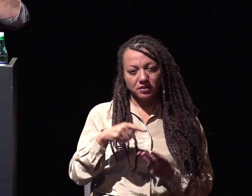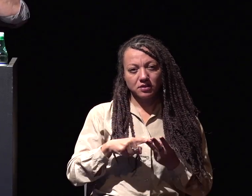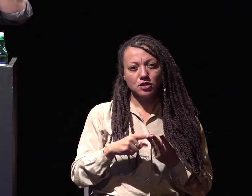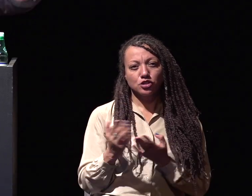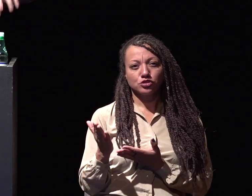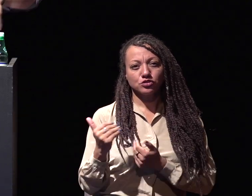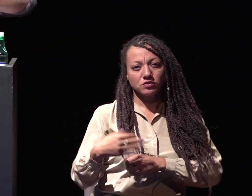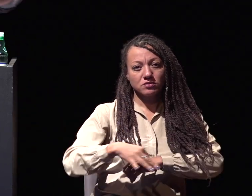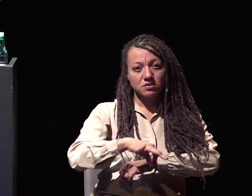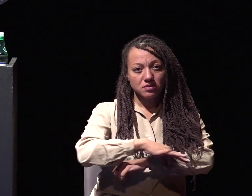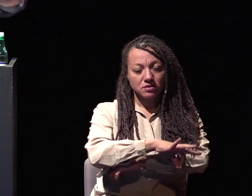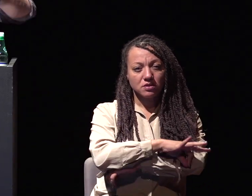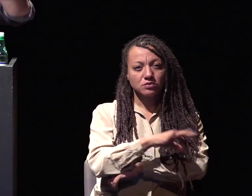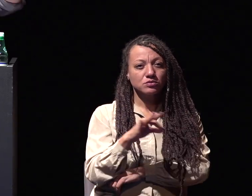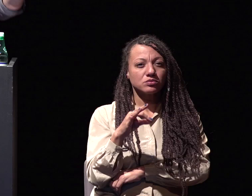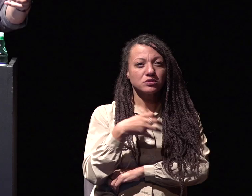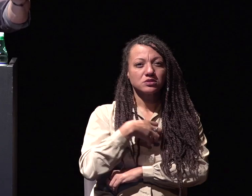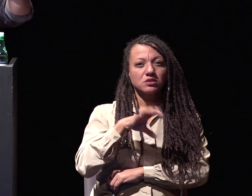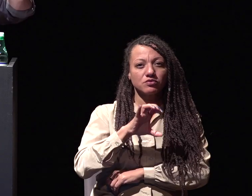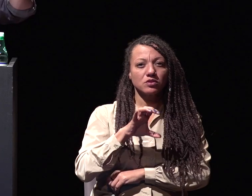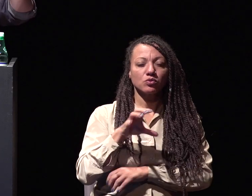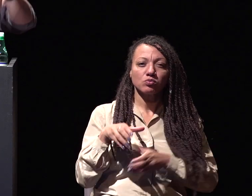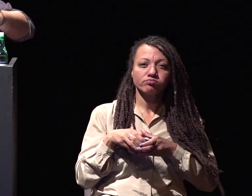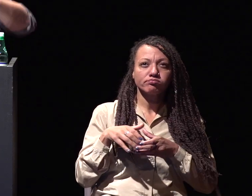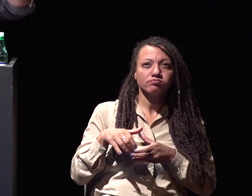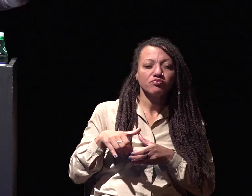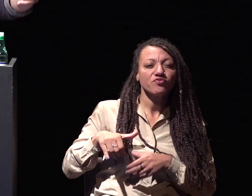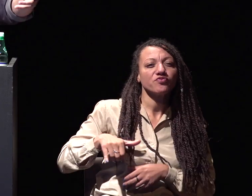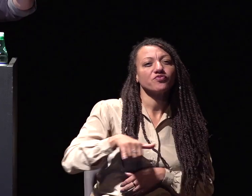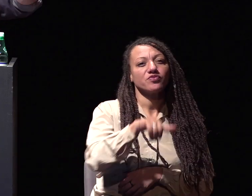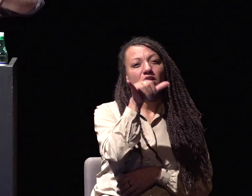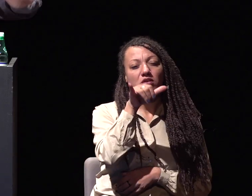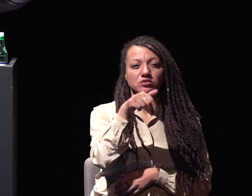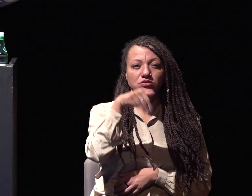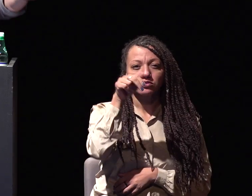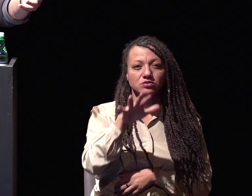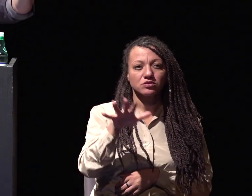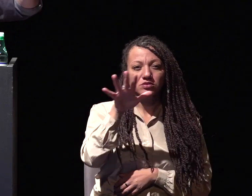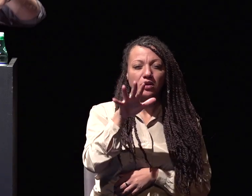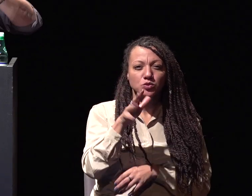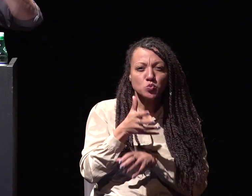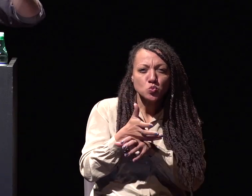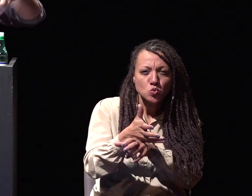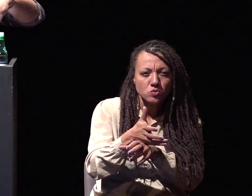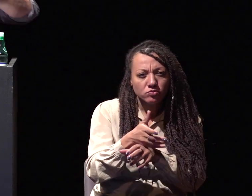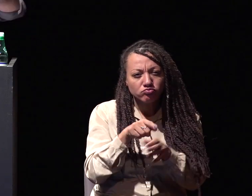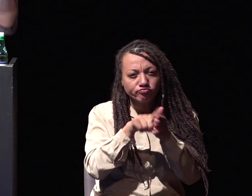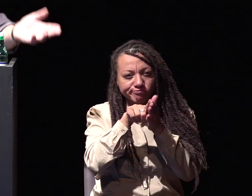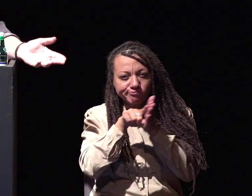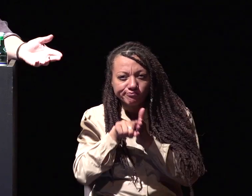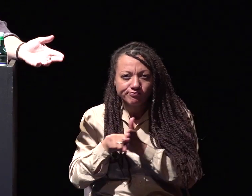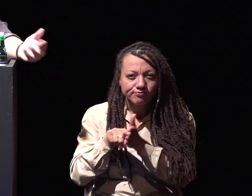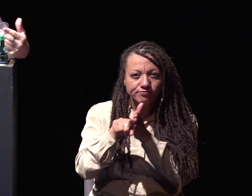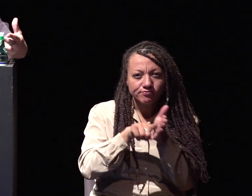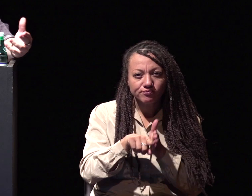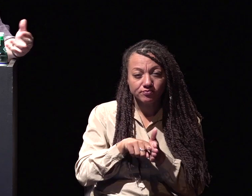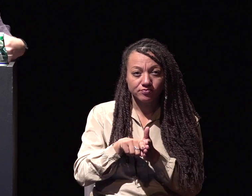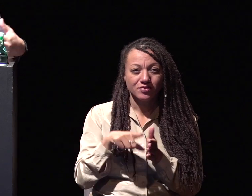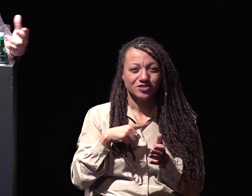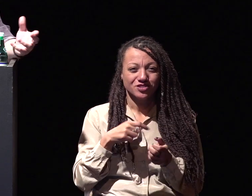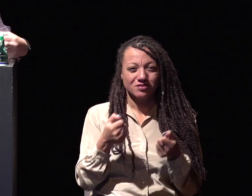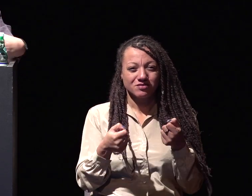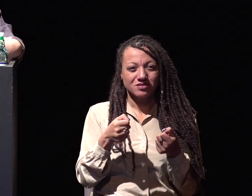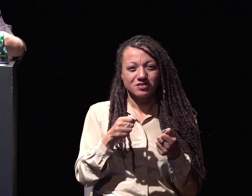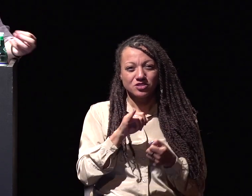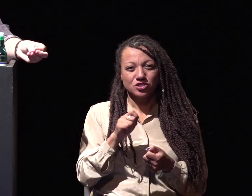de Salvador, para se embrenhar, esse é o termo, no Nordeste, se embrenhar no sertão do Nordeste. Eles faziam expedição de jipe, né? Ou